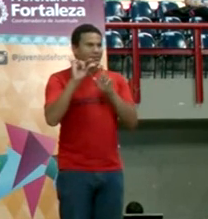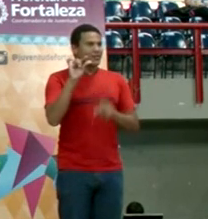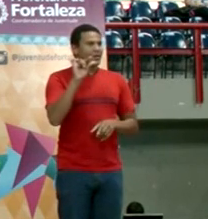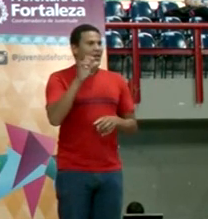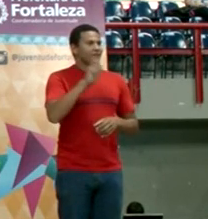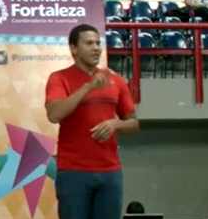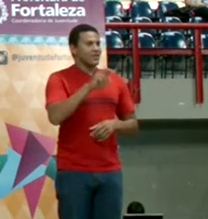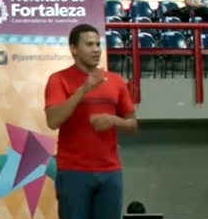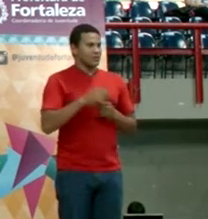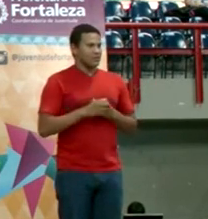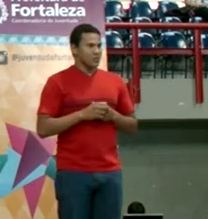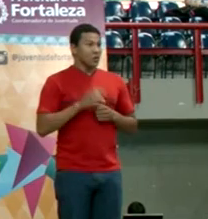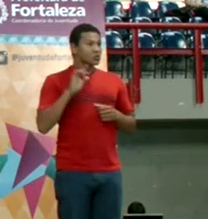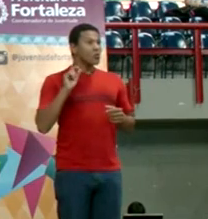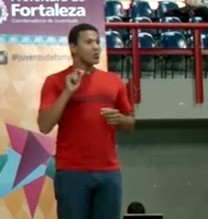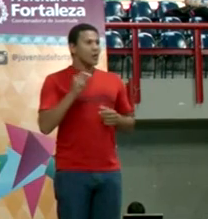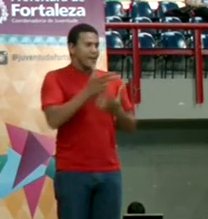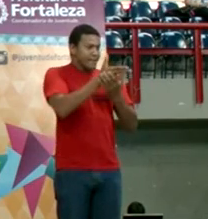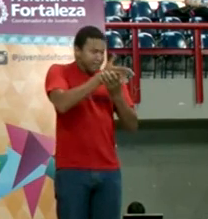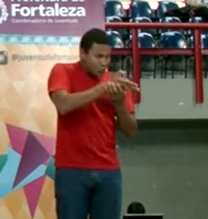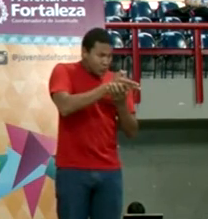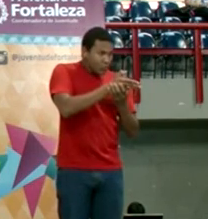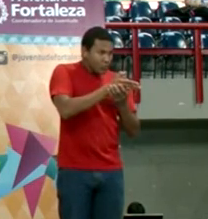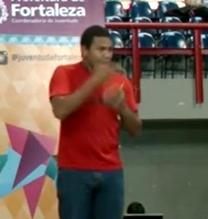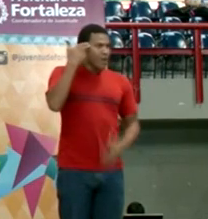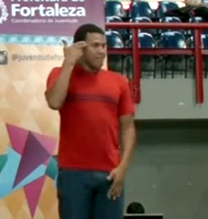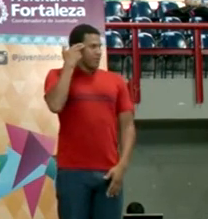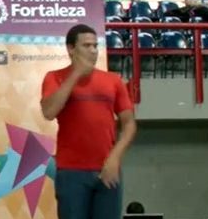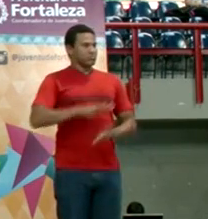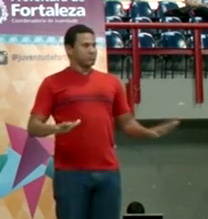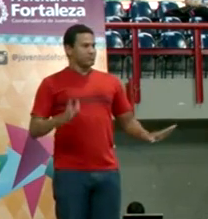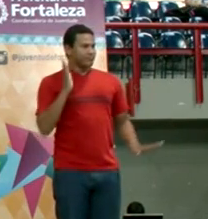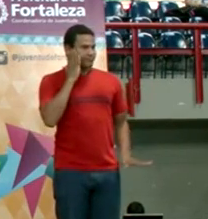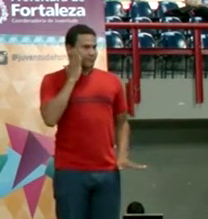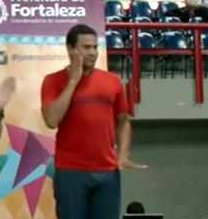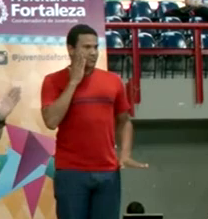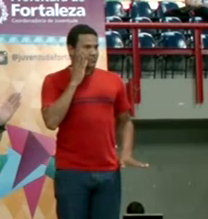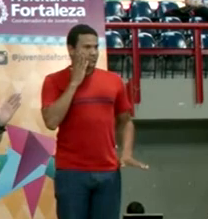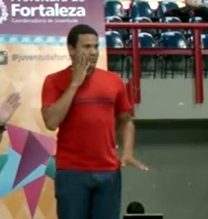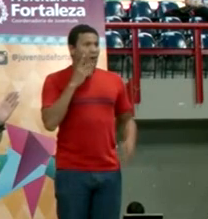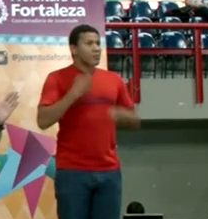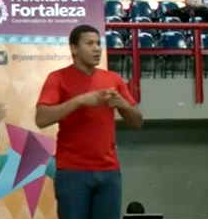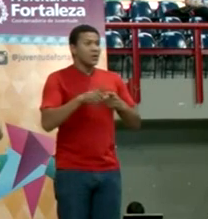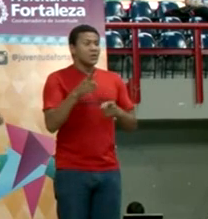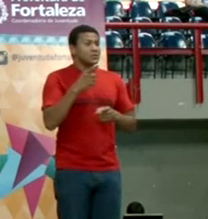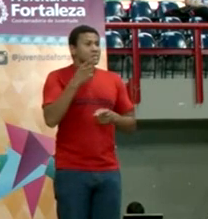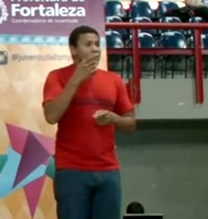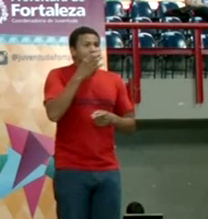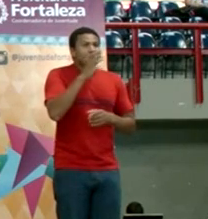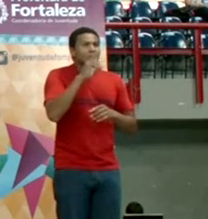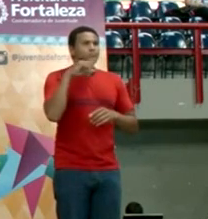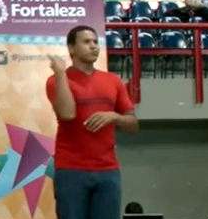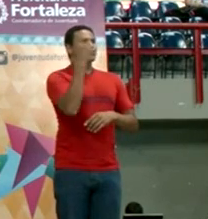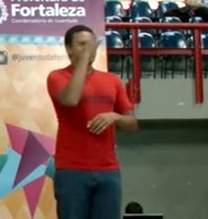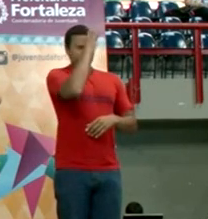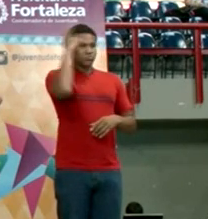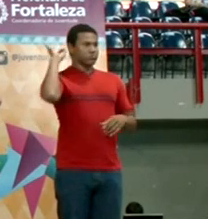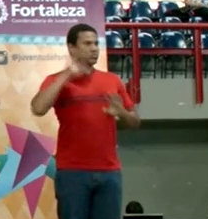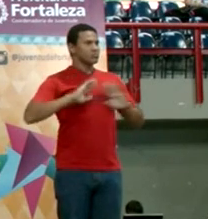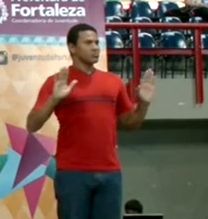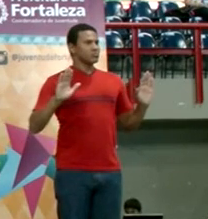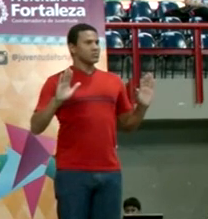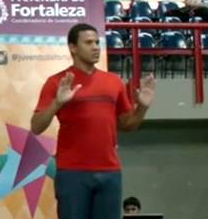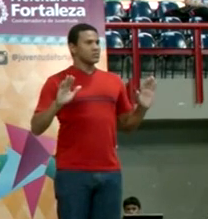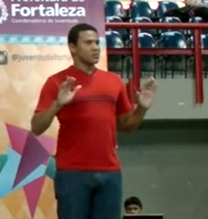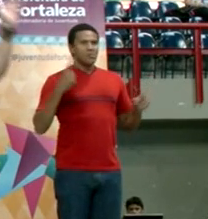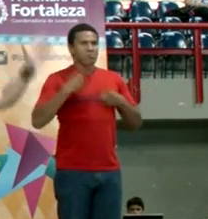mata o Francisco Ferdinando e se mata. Que é para ninguém saber que só são 7. Para todos os efeitos, é para dar a ideia de que é um